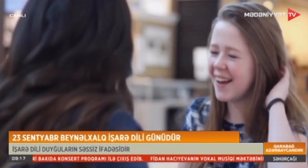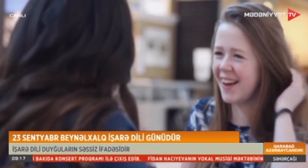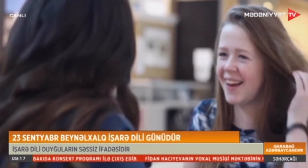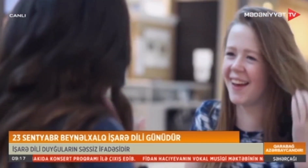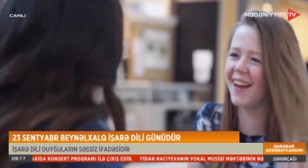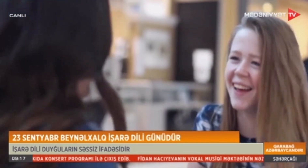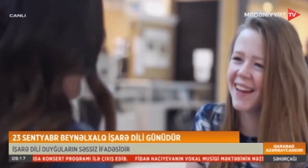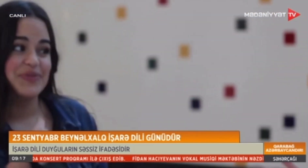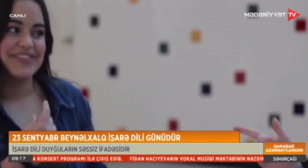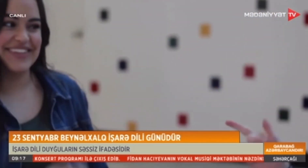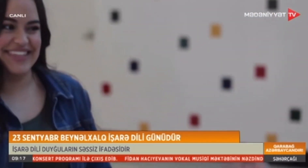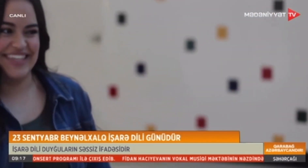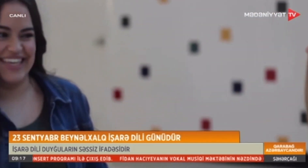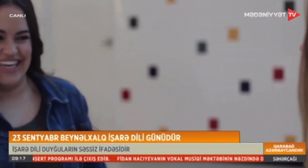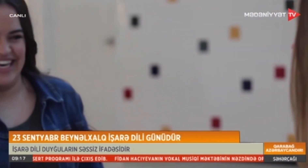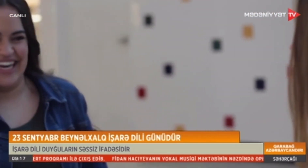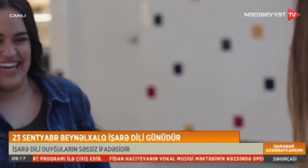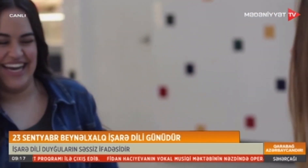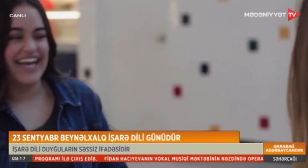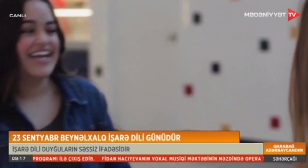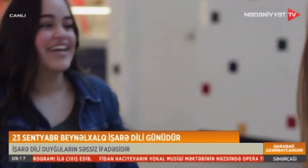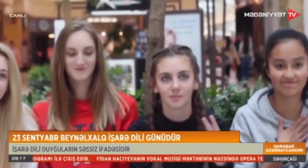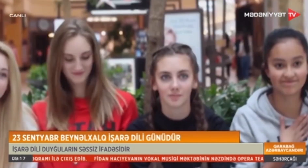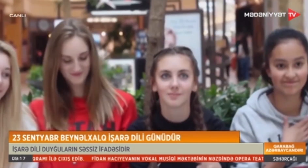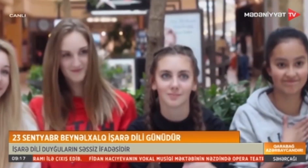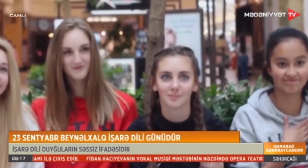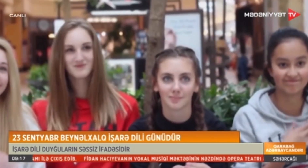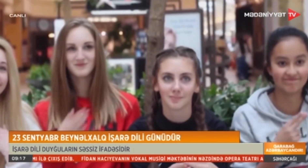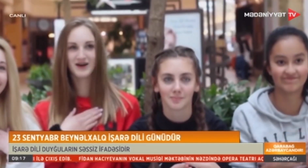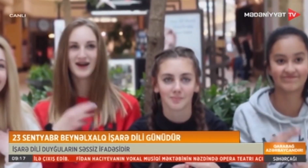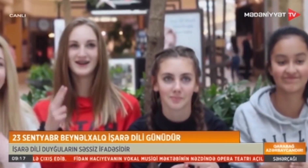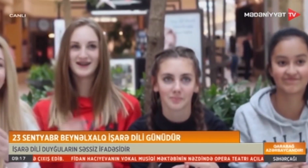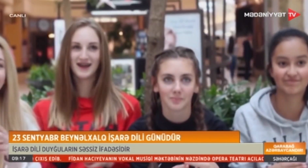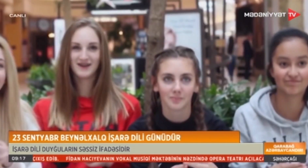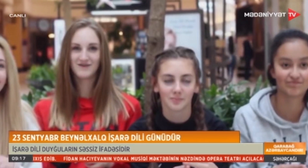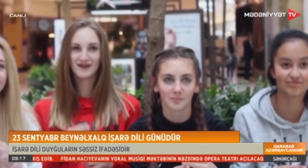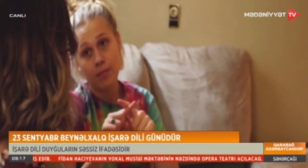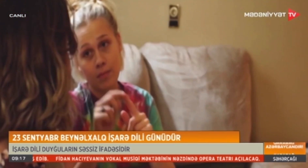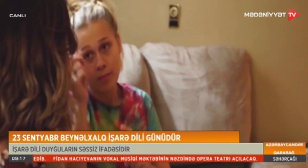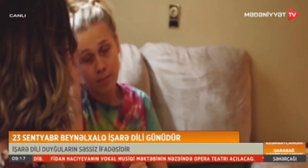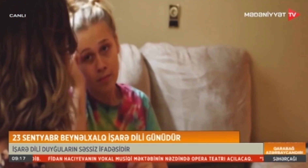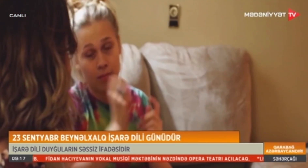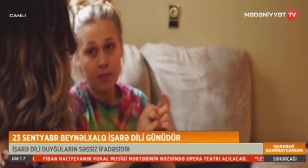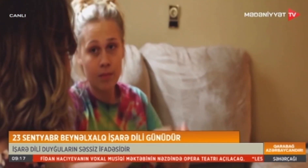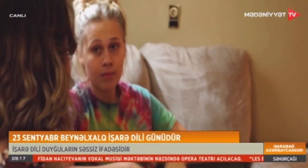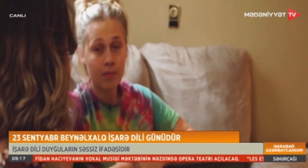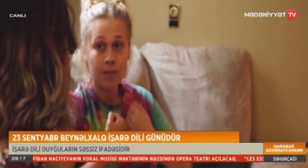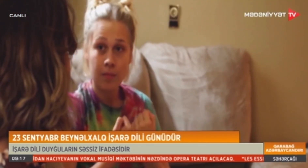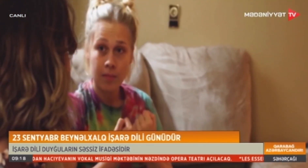biz artıq başa düşürük ki, uşaq evə getməkdən danışır və yaxud hansısa bir məhdudiyyətdir, evə getməkdən danışır. Yəni, sizin kimi normal şəkildə yazır? Onlar